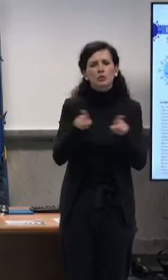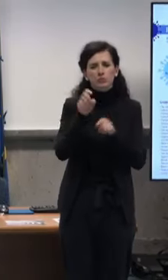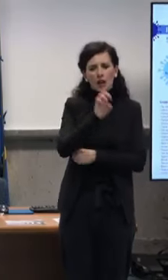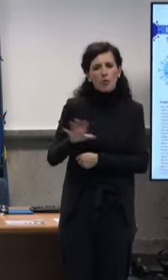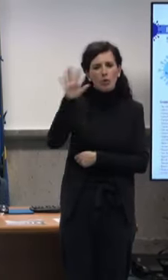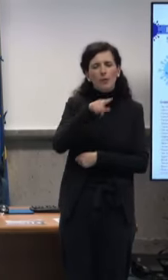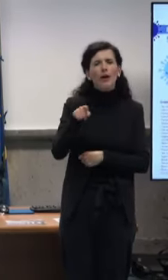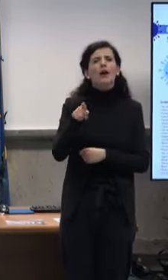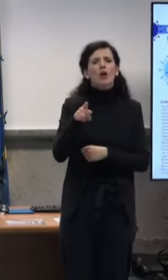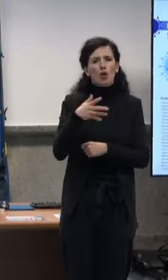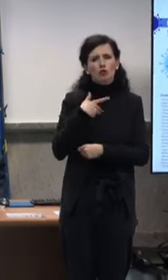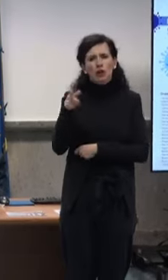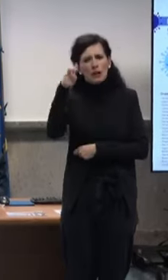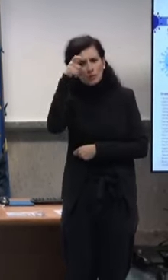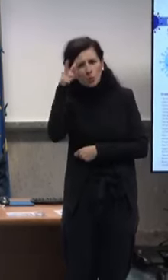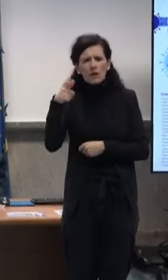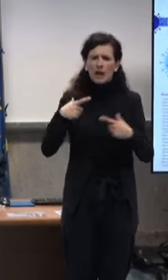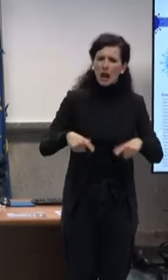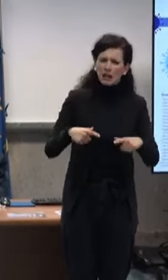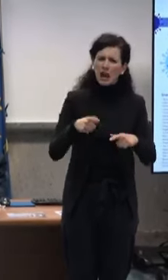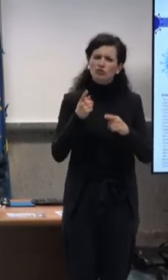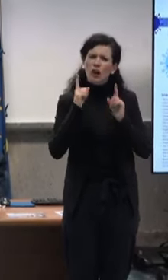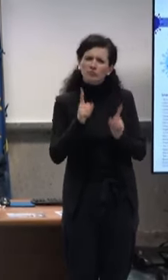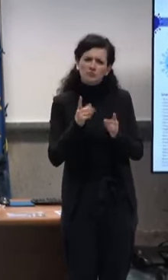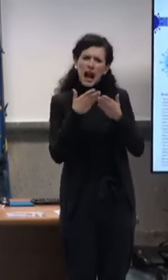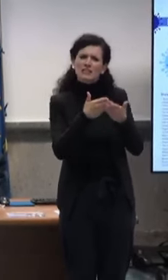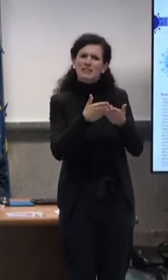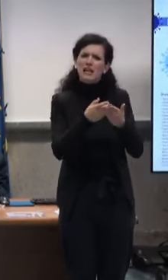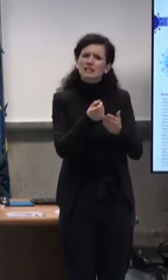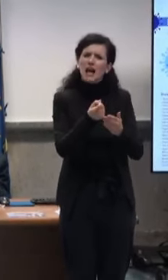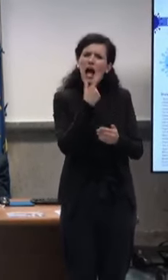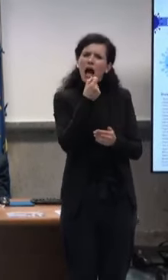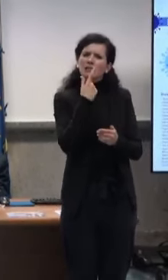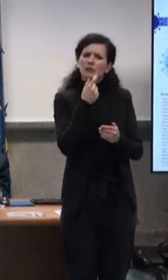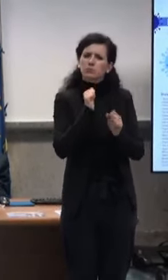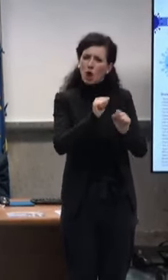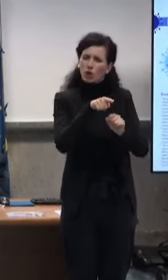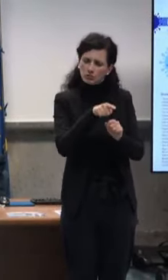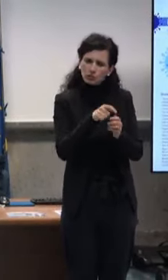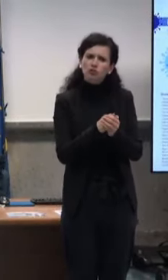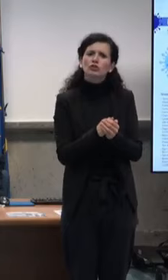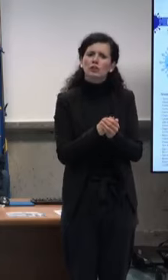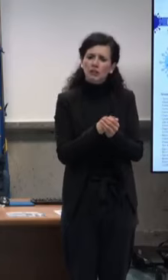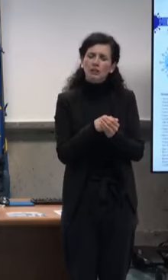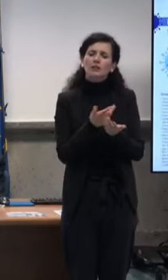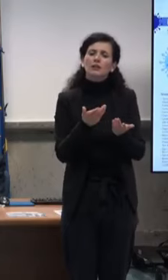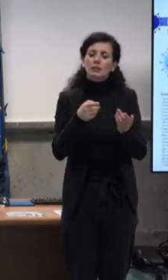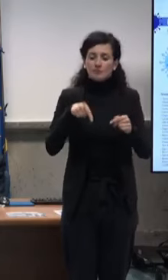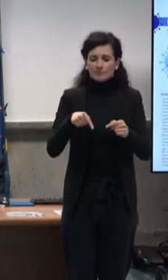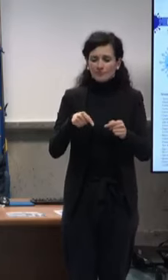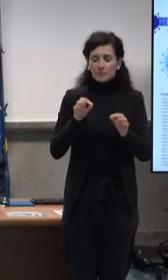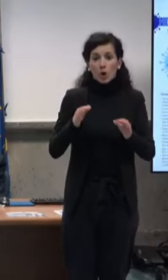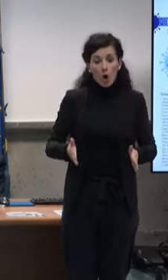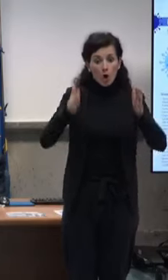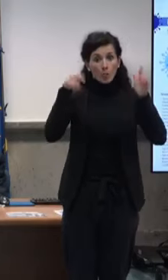riguarda insorgenza di resistenze agli antibiotici in una in un percorso virtuoso dove questo istituto si è speso in